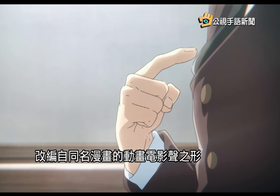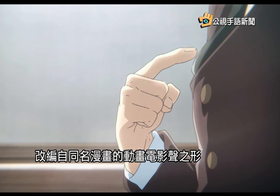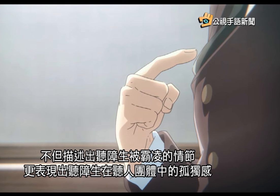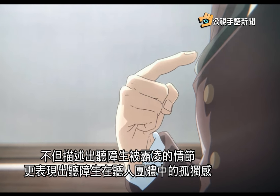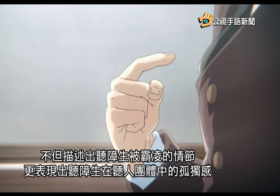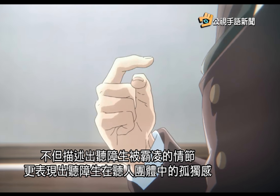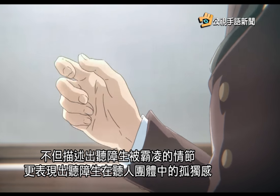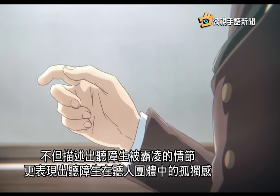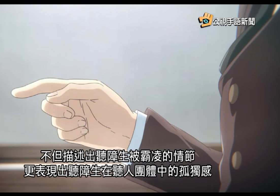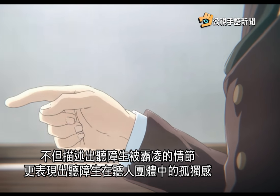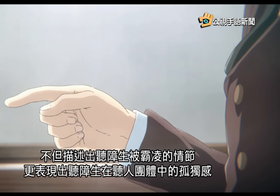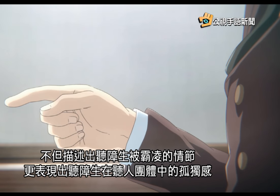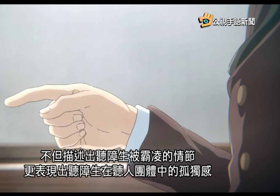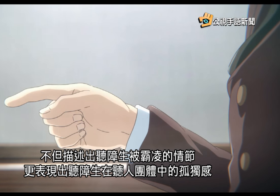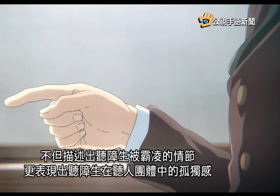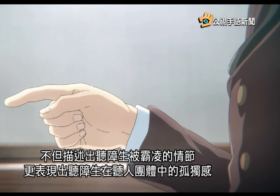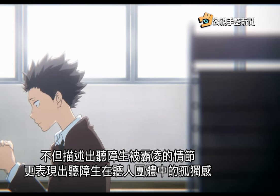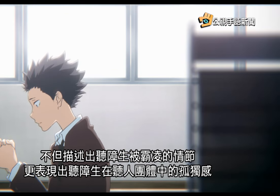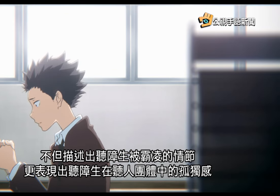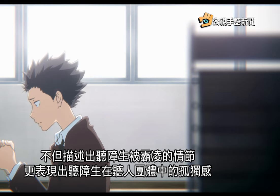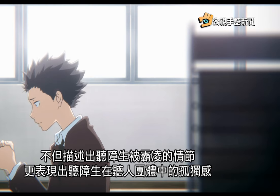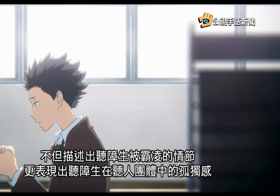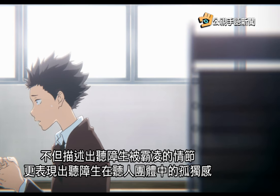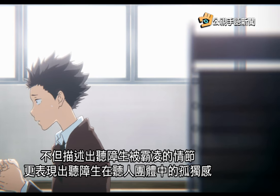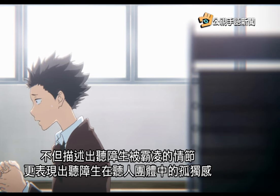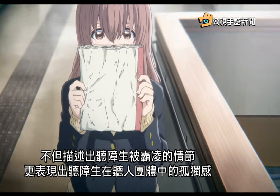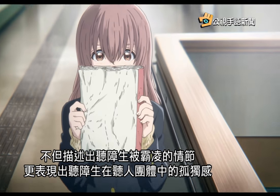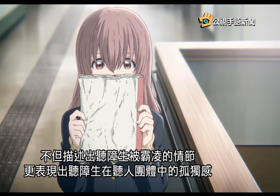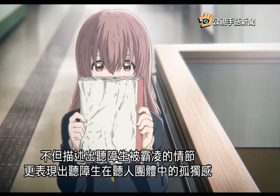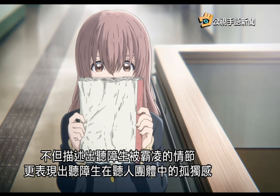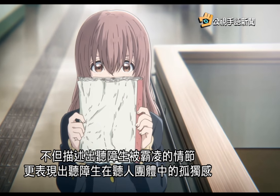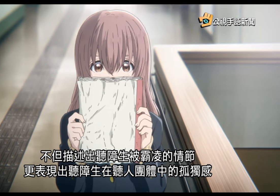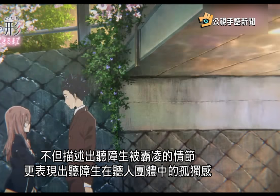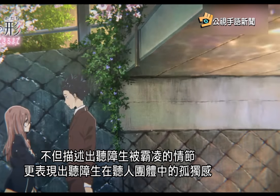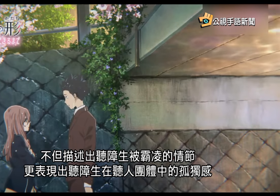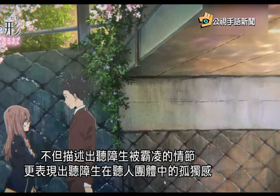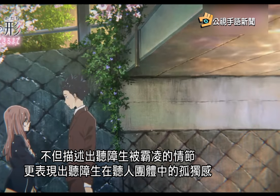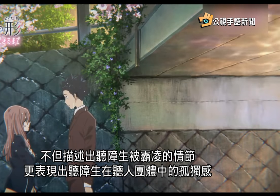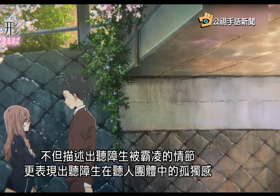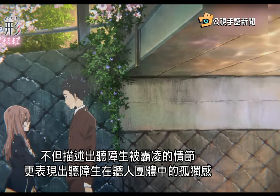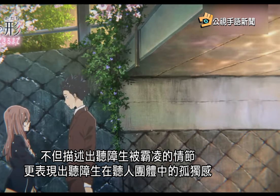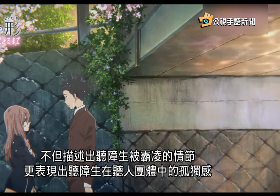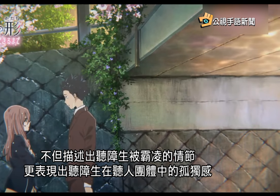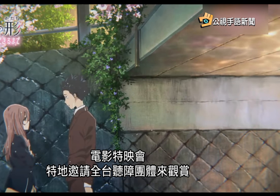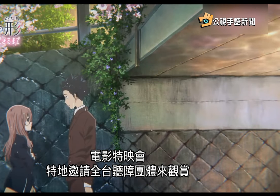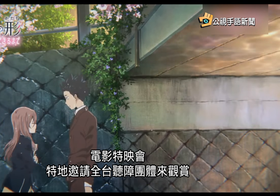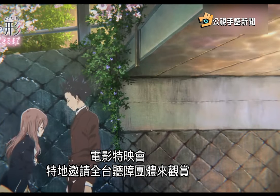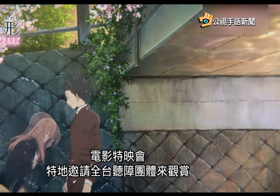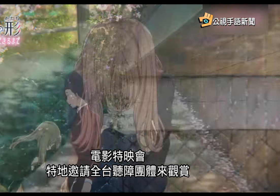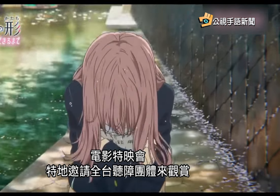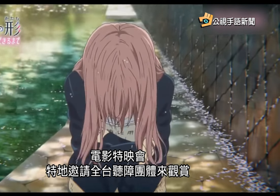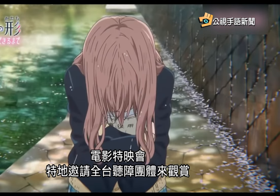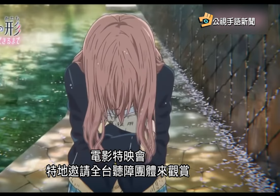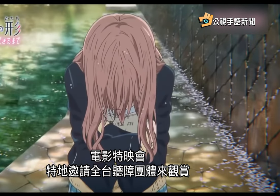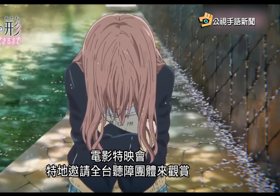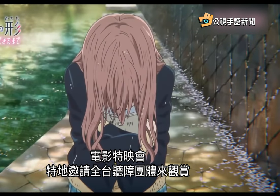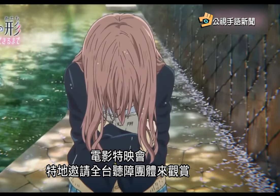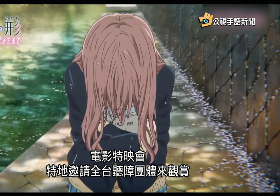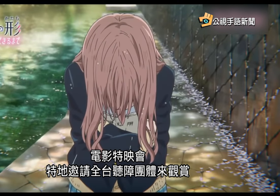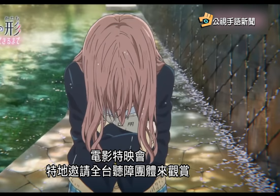述出听障生被霸凌的情节，更表现出听障生在听人团体中的孤独感。电影特映会特地邀请全台听障团体